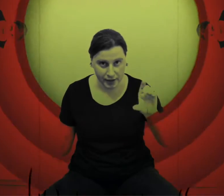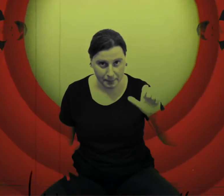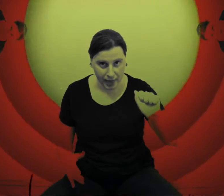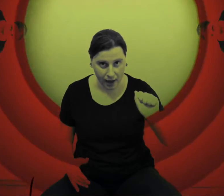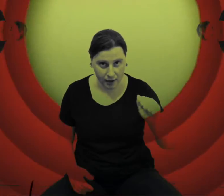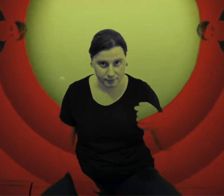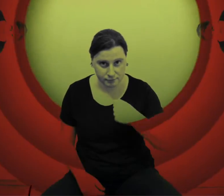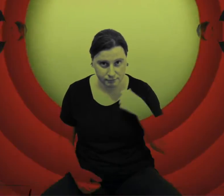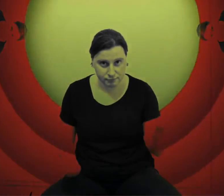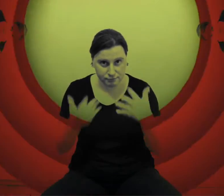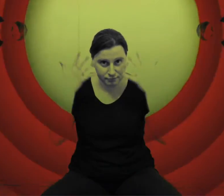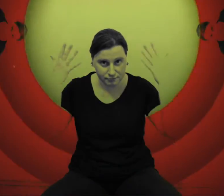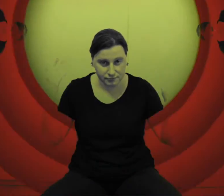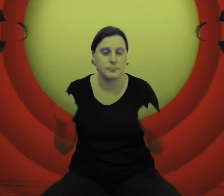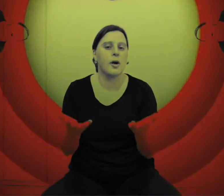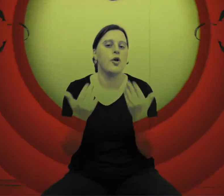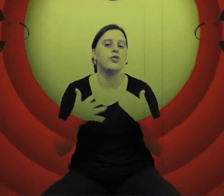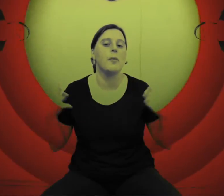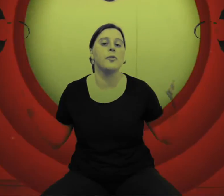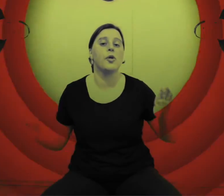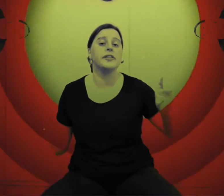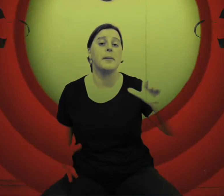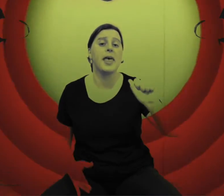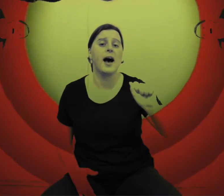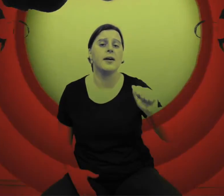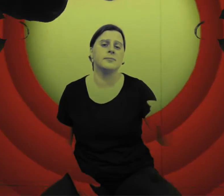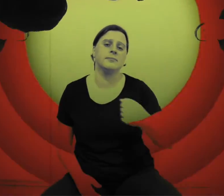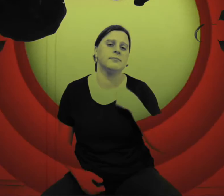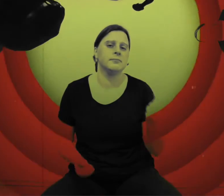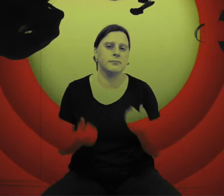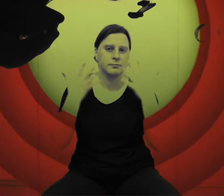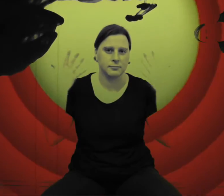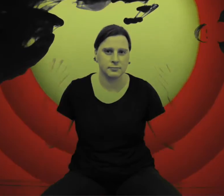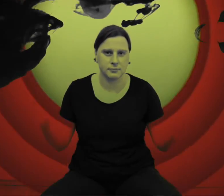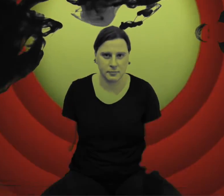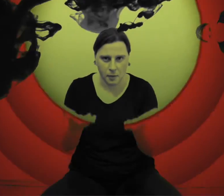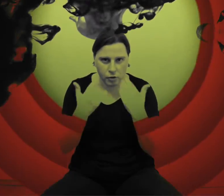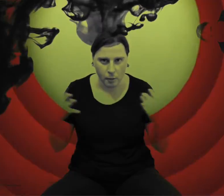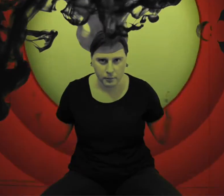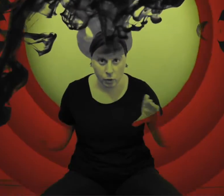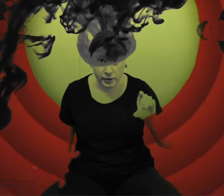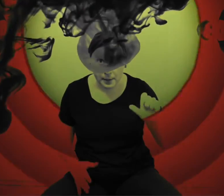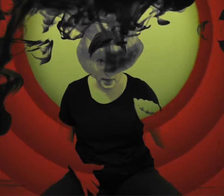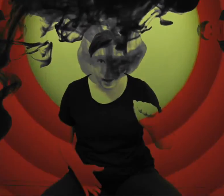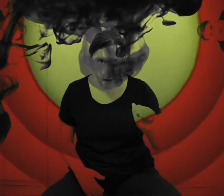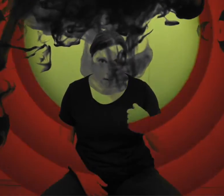Saga, leuchte mich Komm, großer Blaha, leuchte mich Komm, großer Blaha,